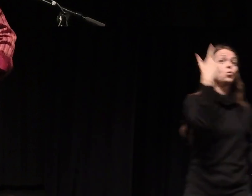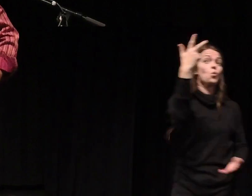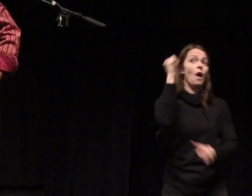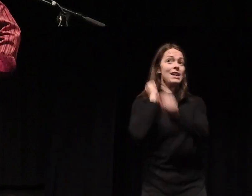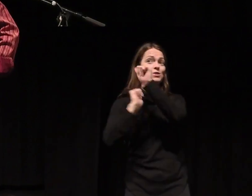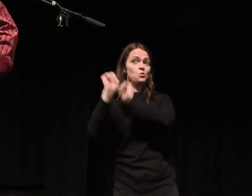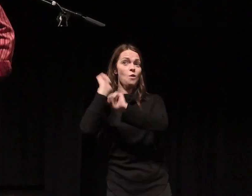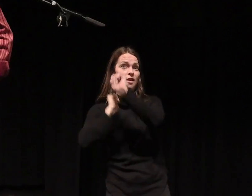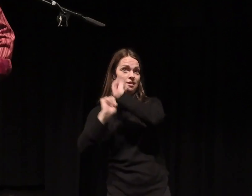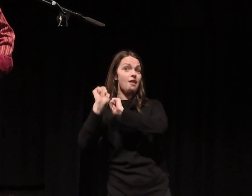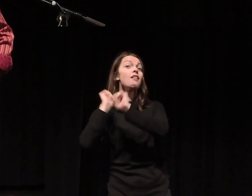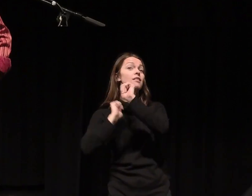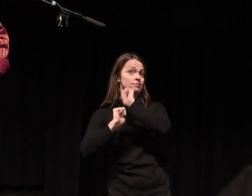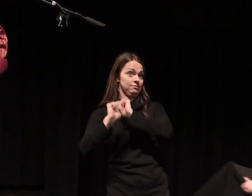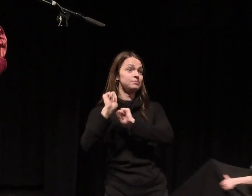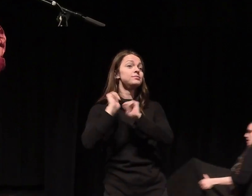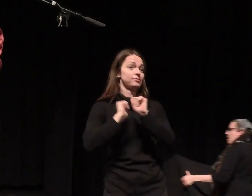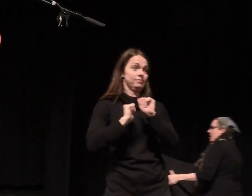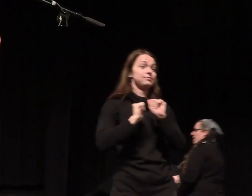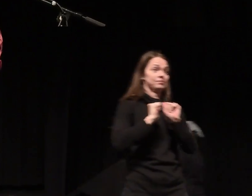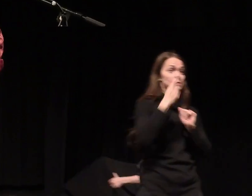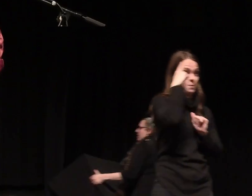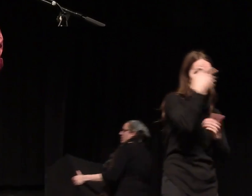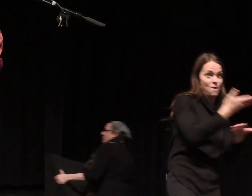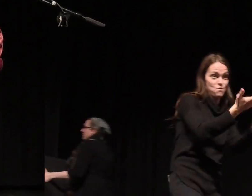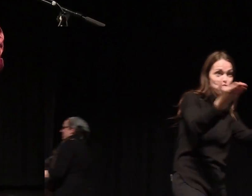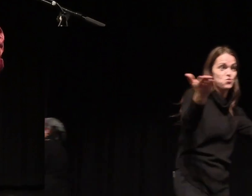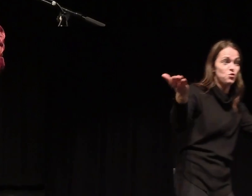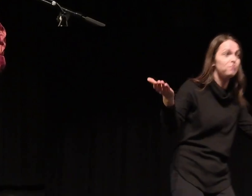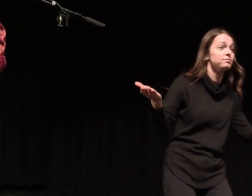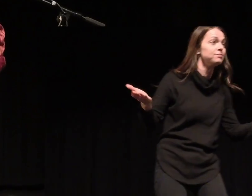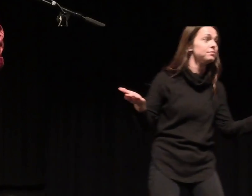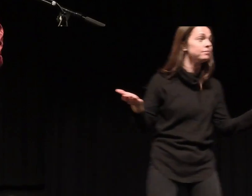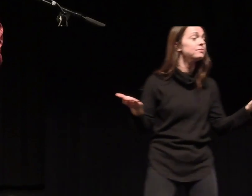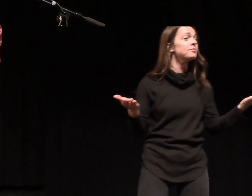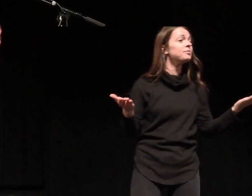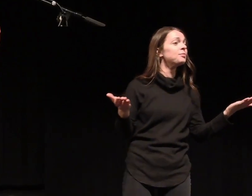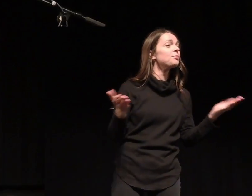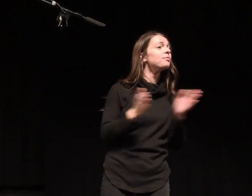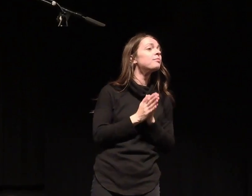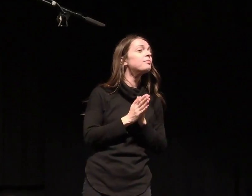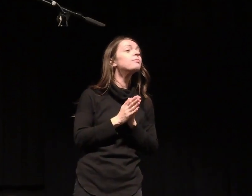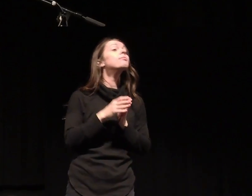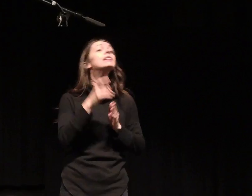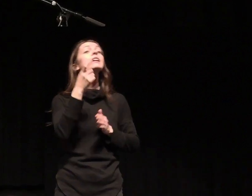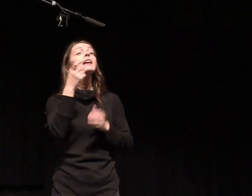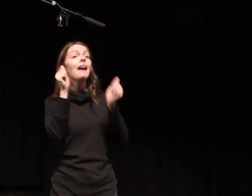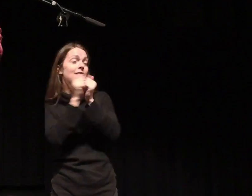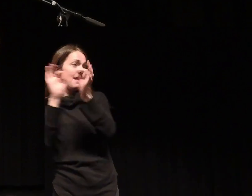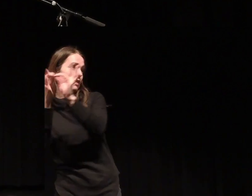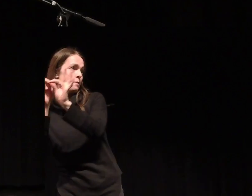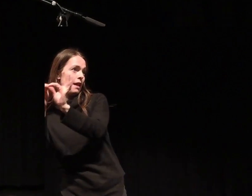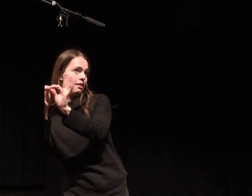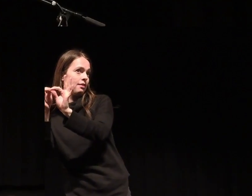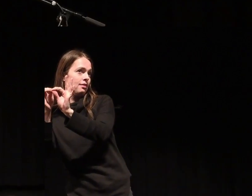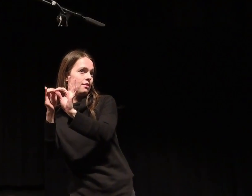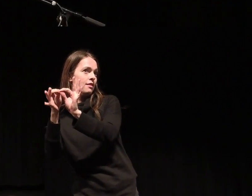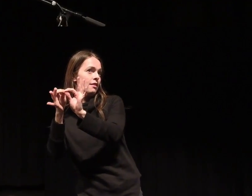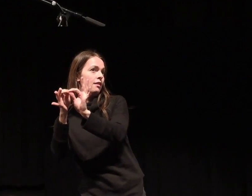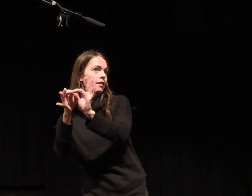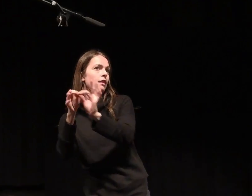histoires pour nous ce soir. Et puis, ça va être interprété dans une